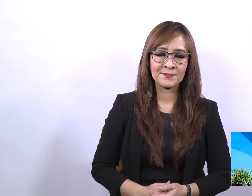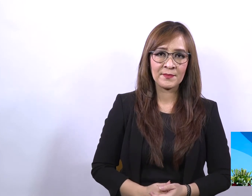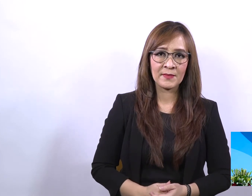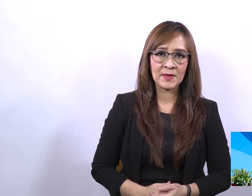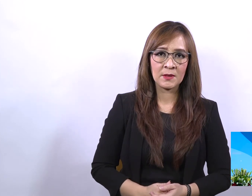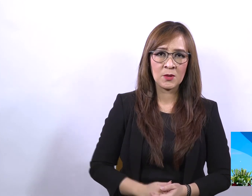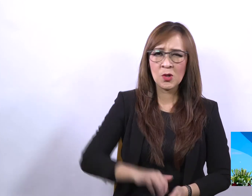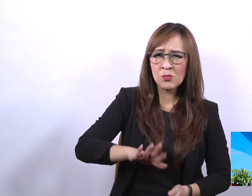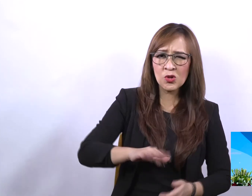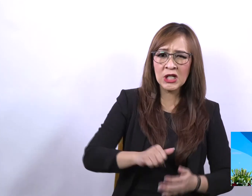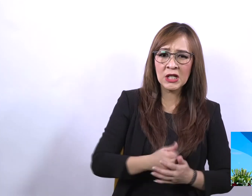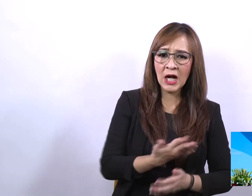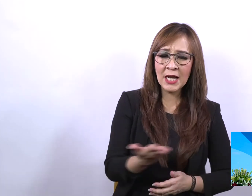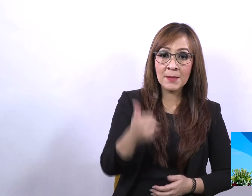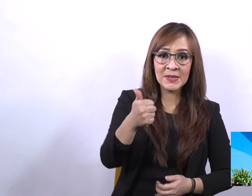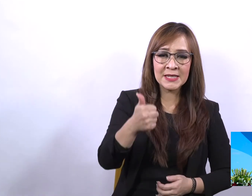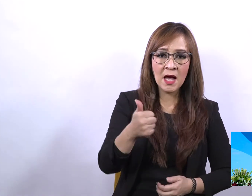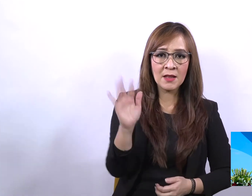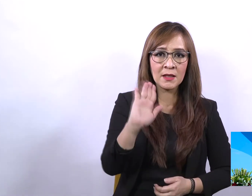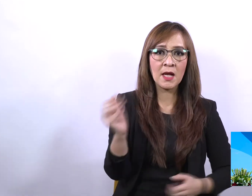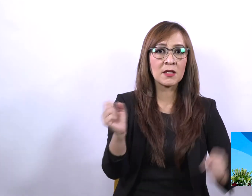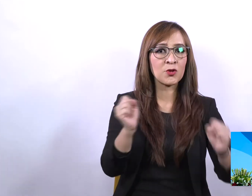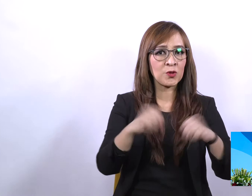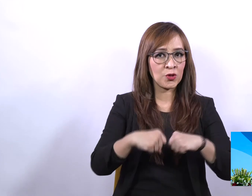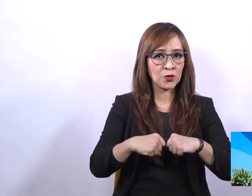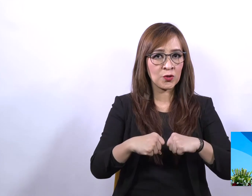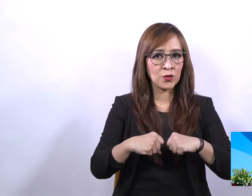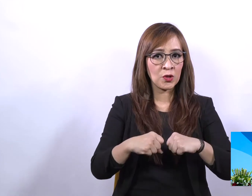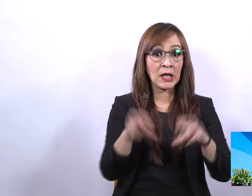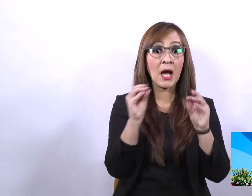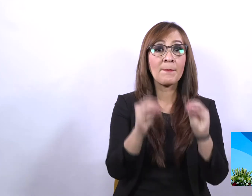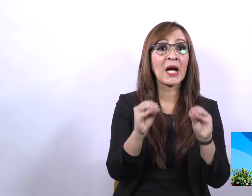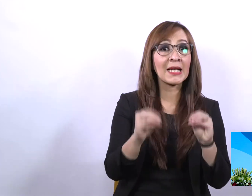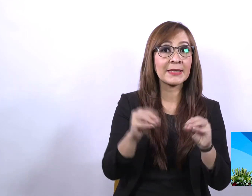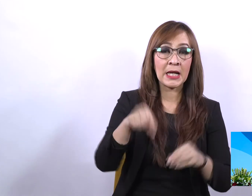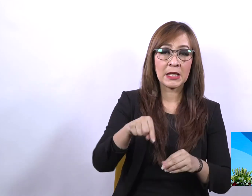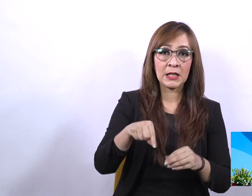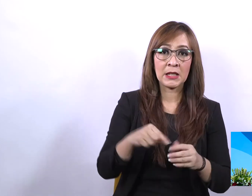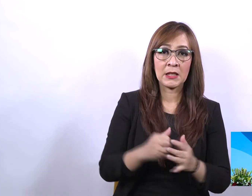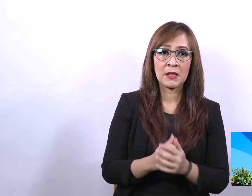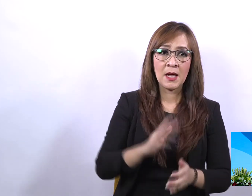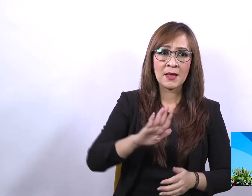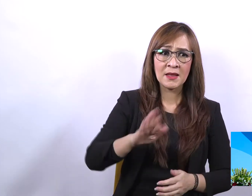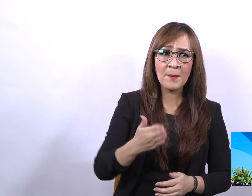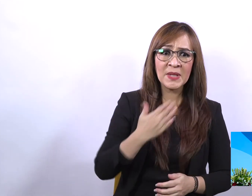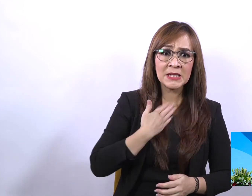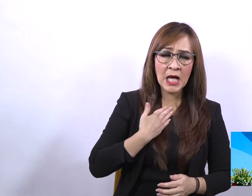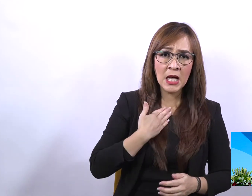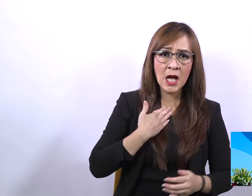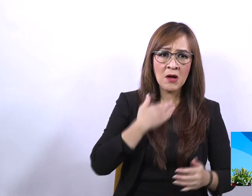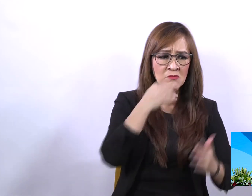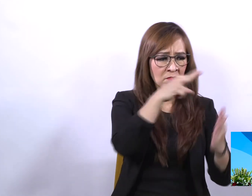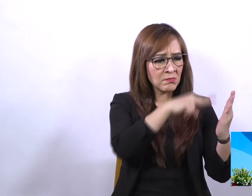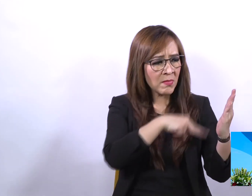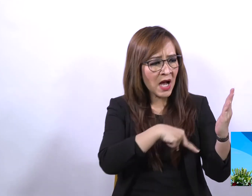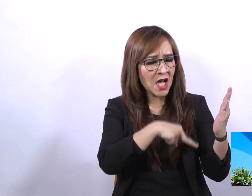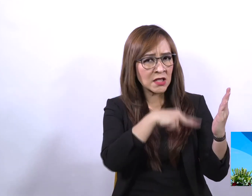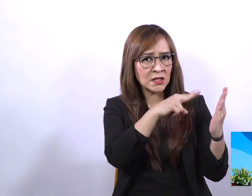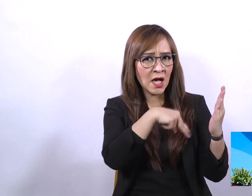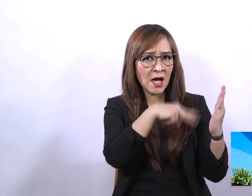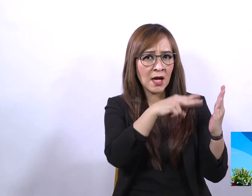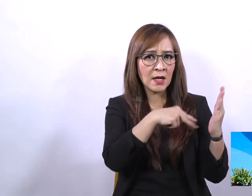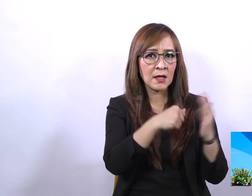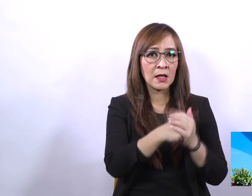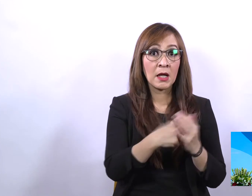Hai propolis lozenges 7 dengan pengajaran ini sudah boleh saya bilang oh Gilbert teologi kemakmuran tetapi saya Baca Alkitab